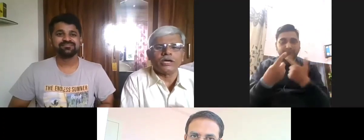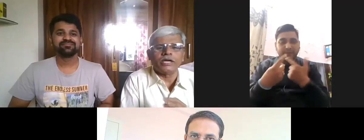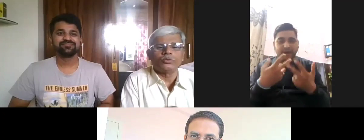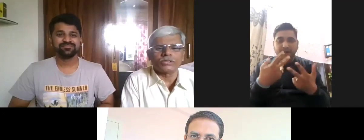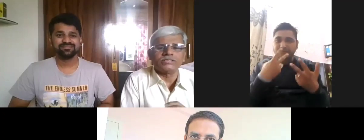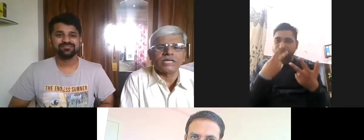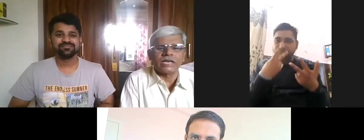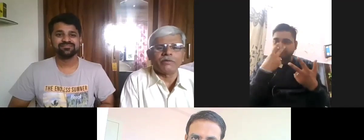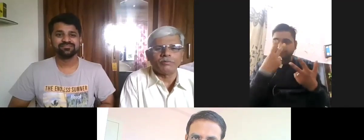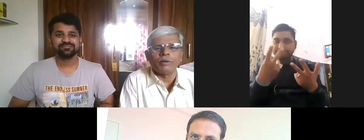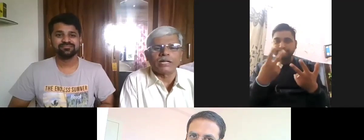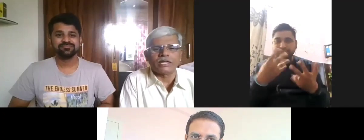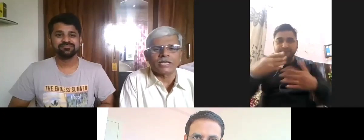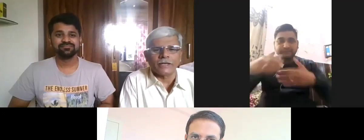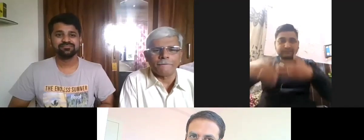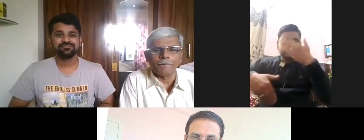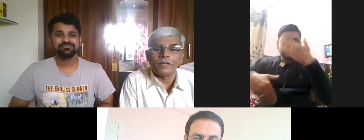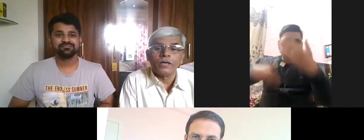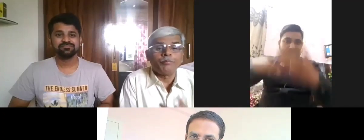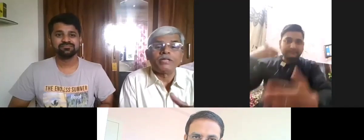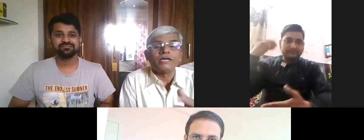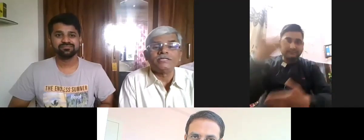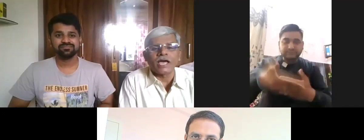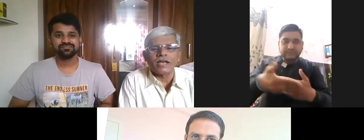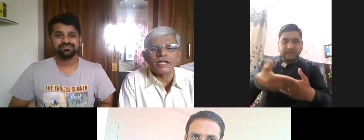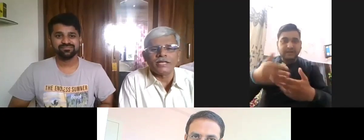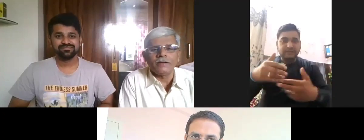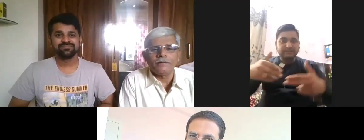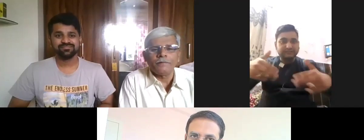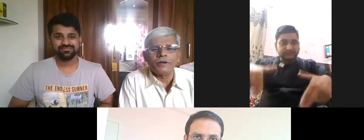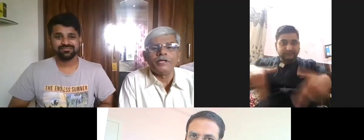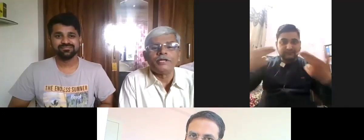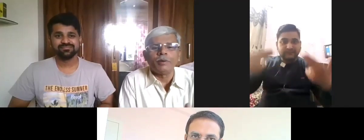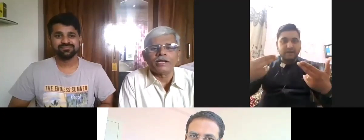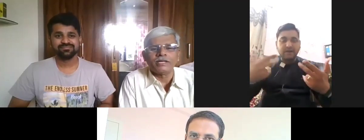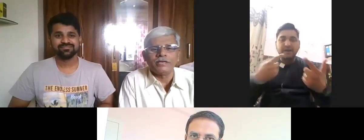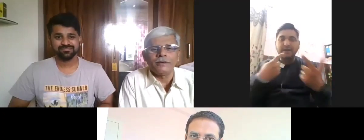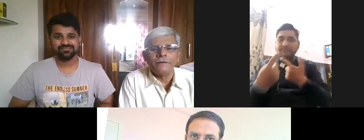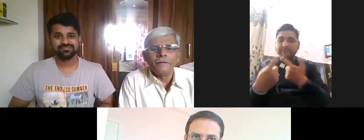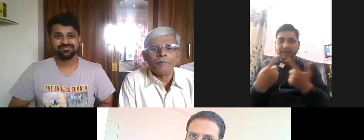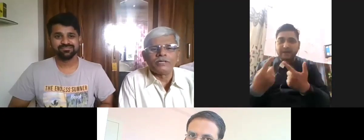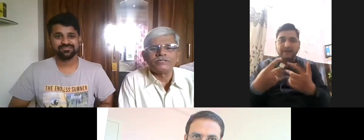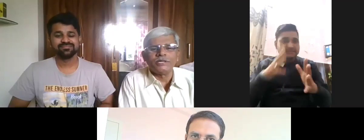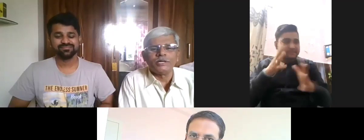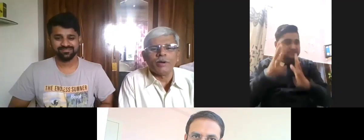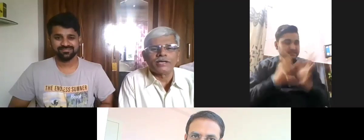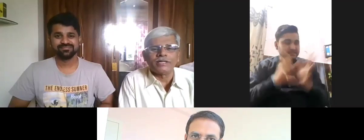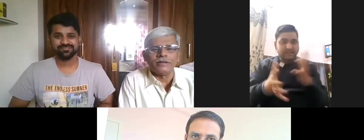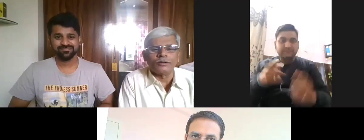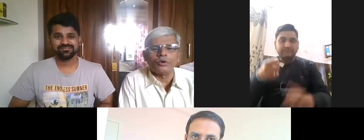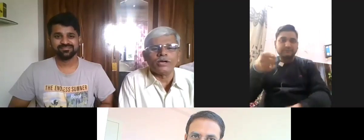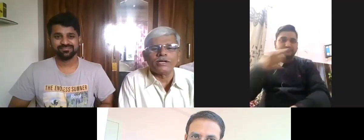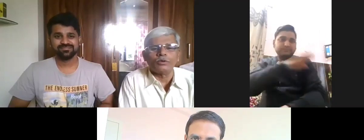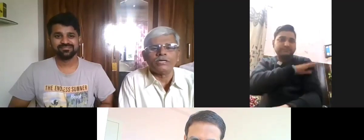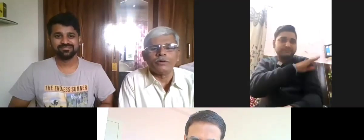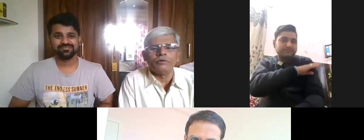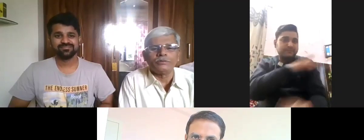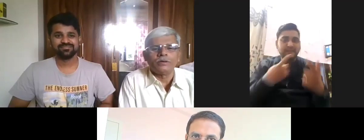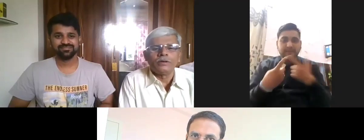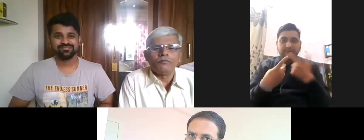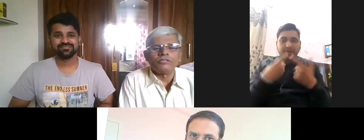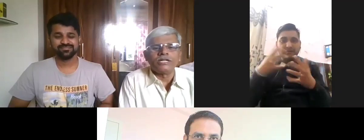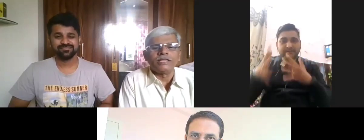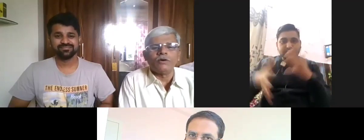थी तो एक दूसरे से साइन लैंग्वेज में बात करते गए, पिताजी तैयार नहीं थे, डिग्री बाकी थी, मास्टर डिग्री बाकी थी, तो लड़का को यही